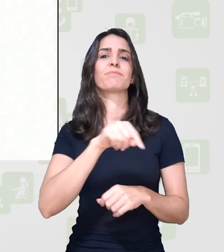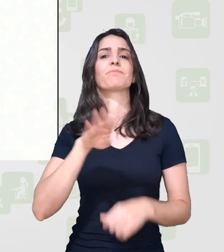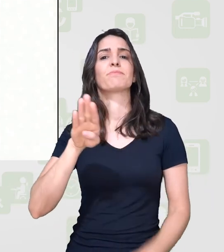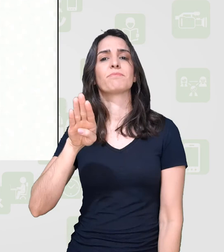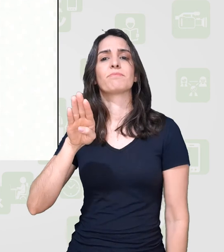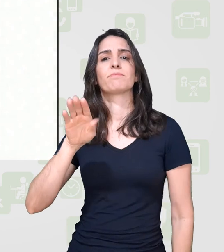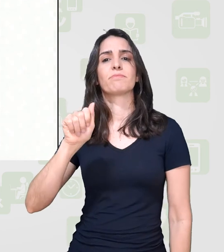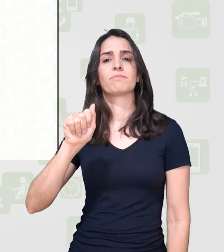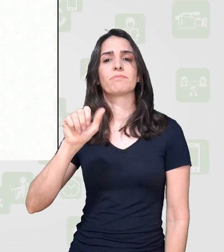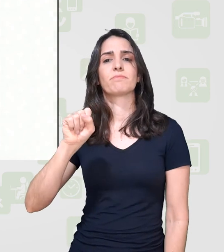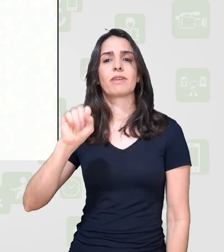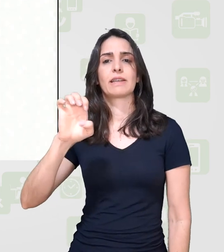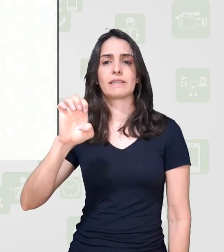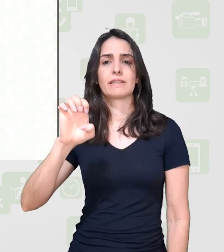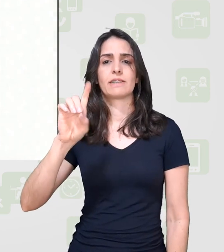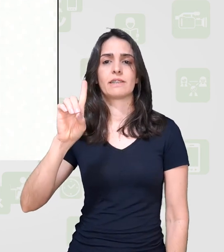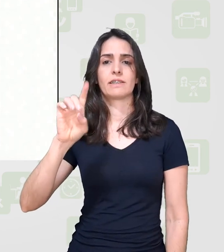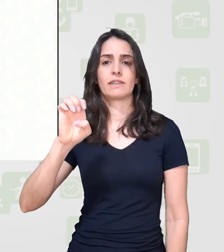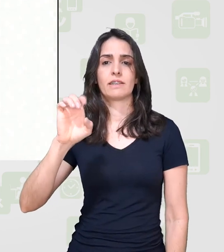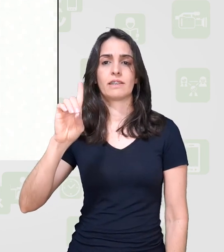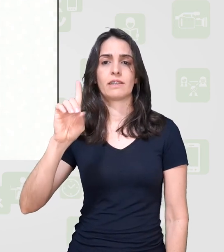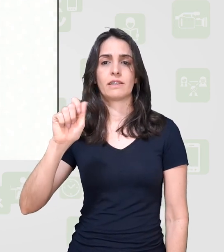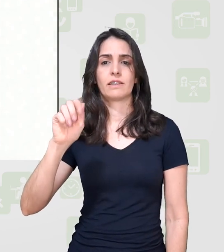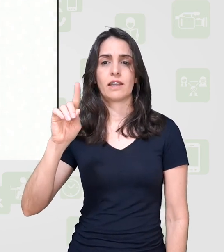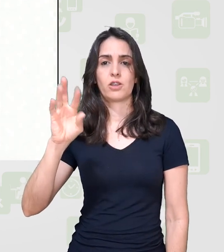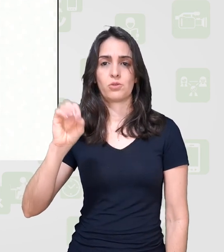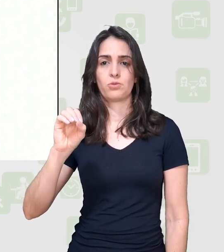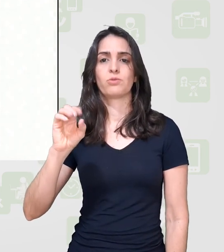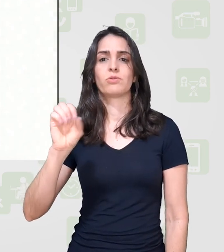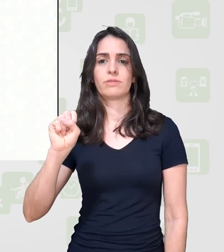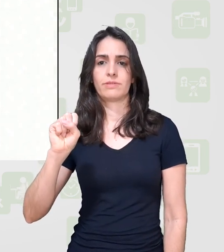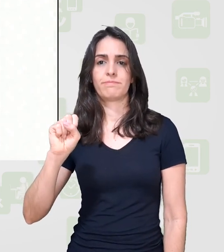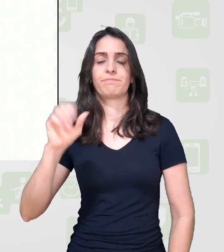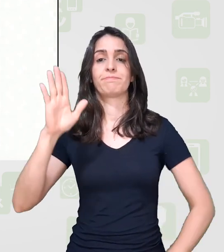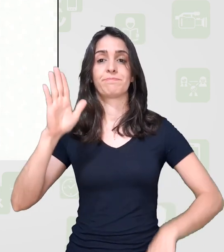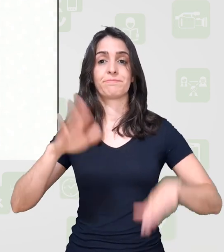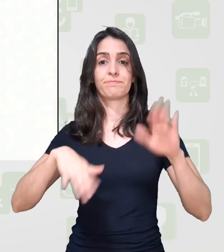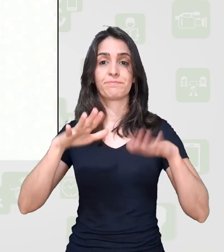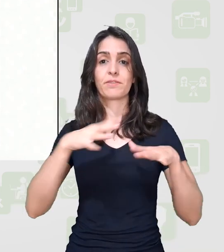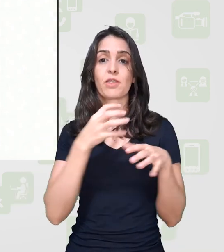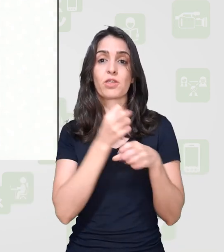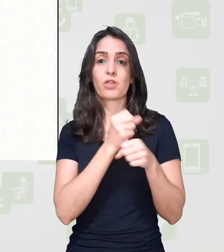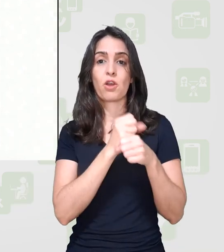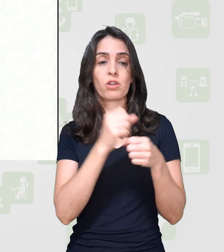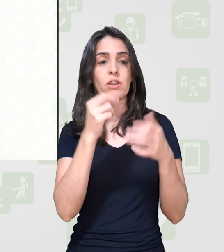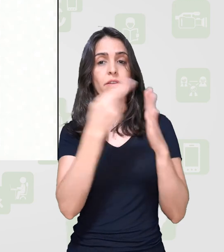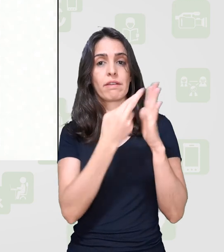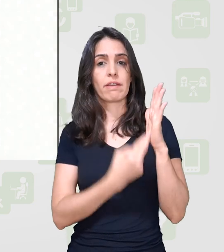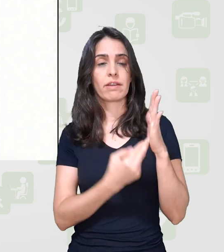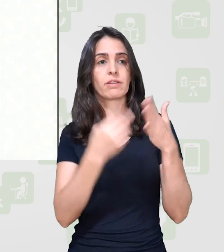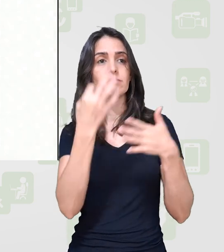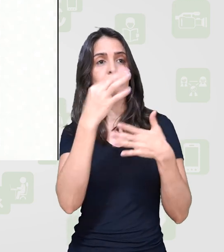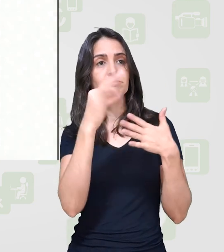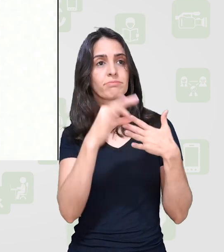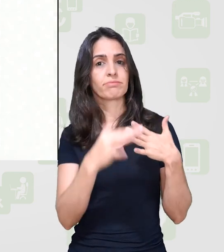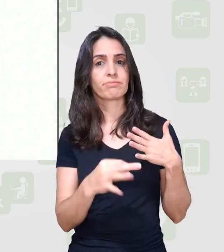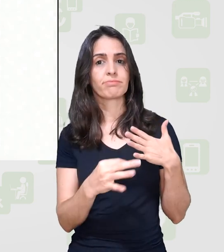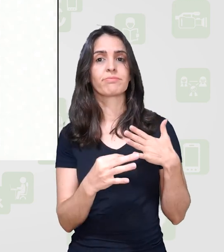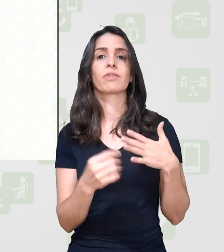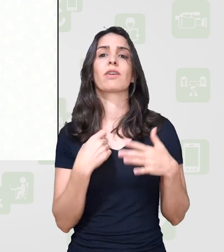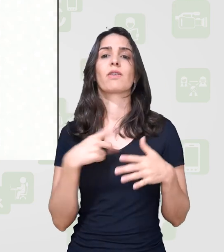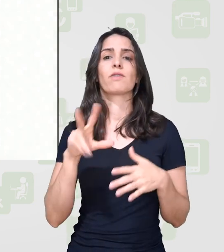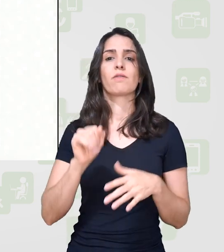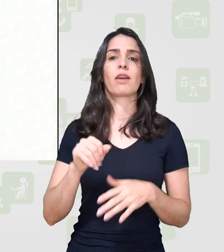na ferramenta base de dados de acordo com as configurações de nota que foram realizadas anteriormente essas